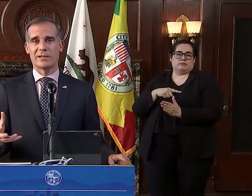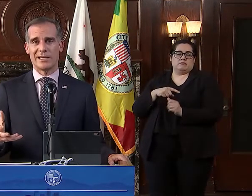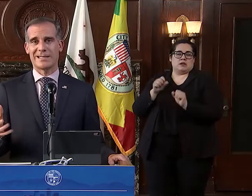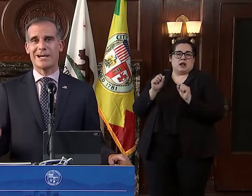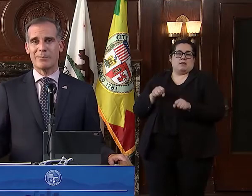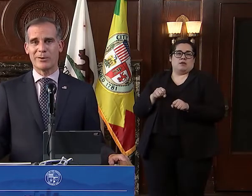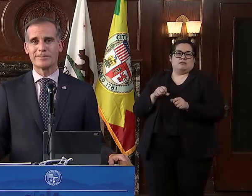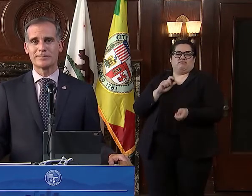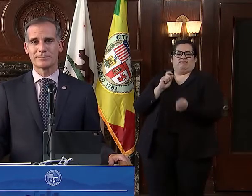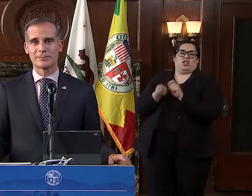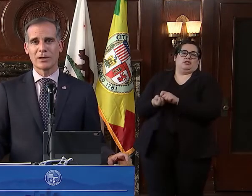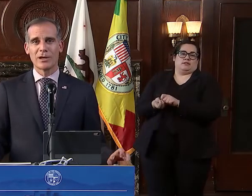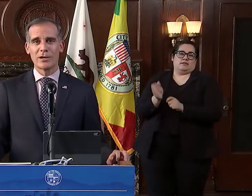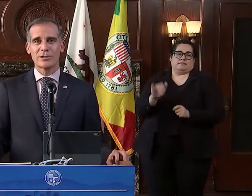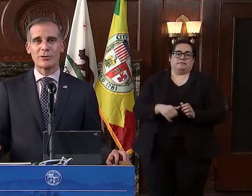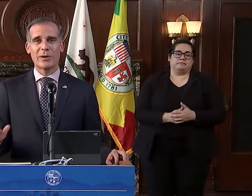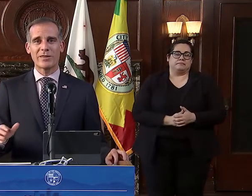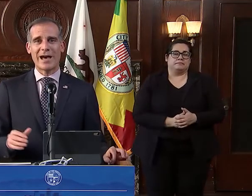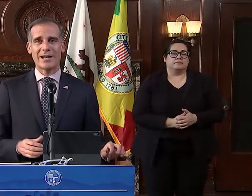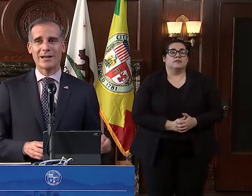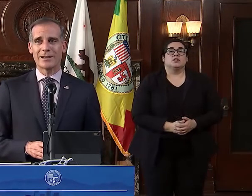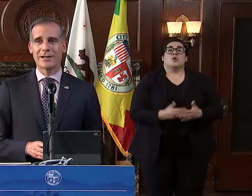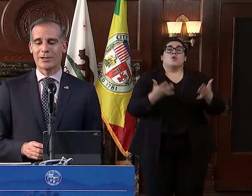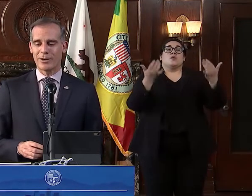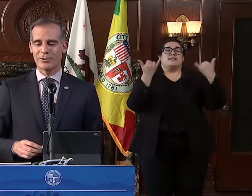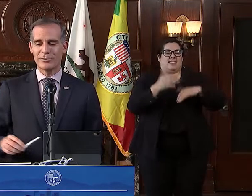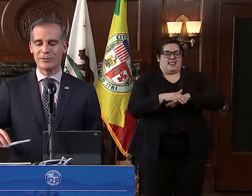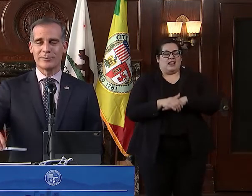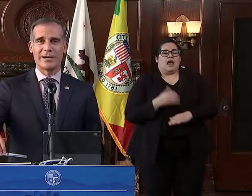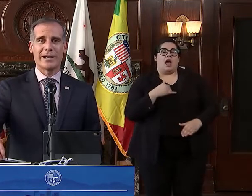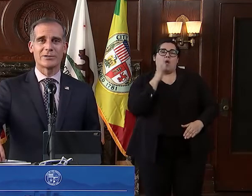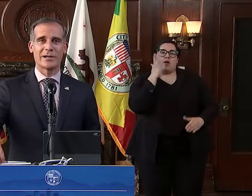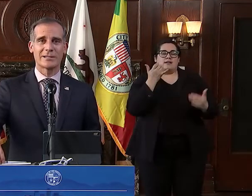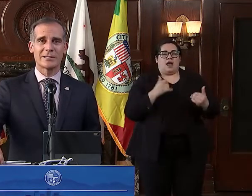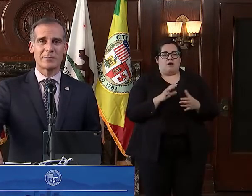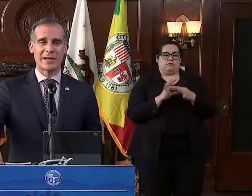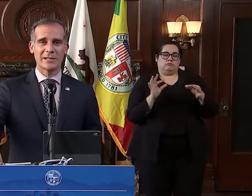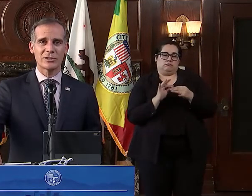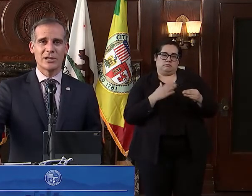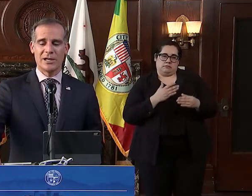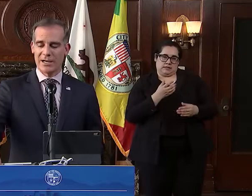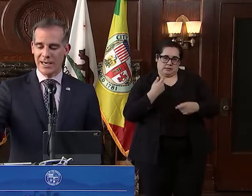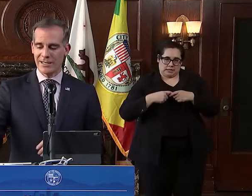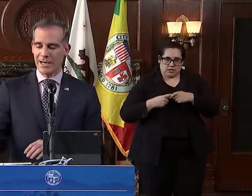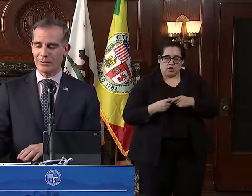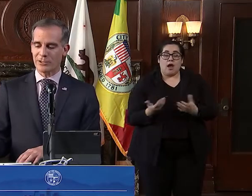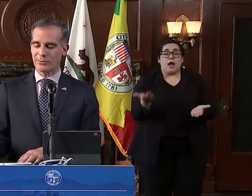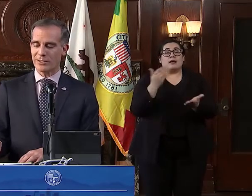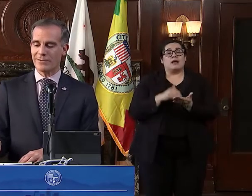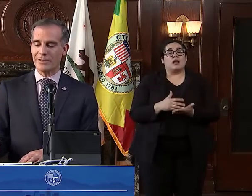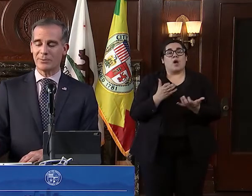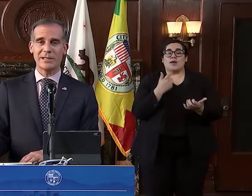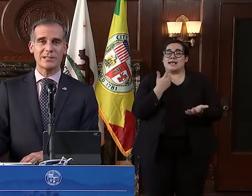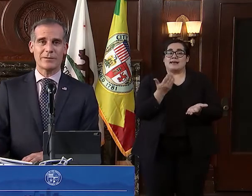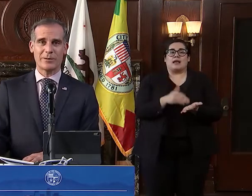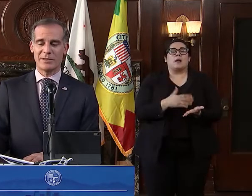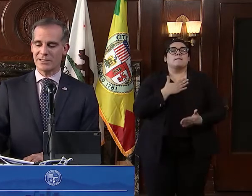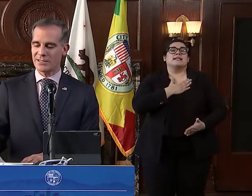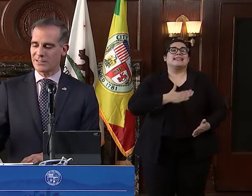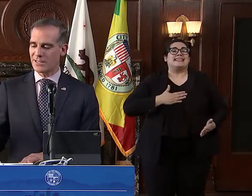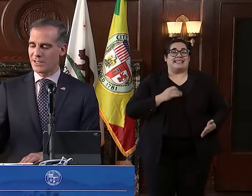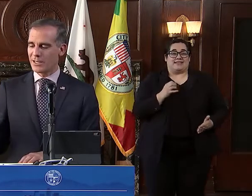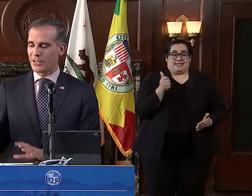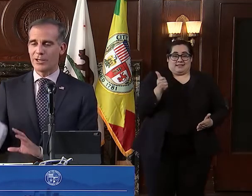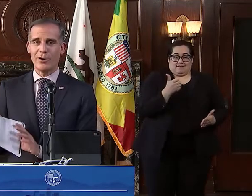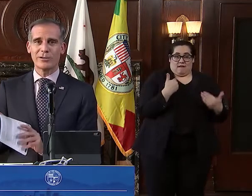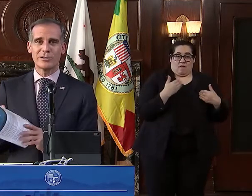hecho este cambio. So with that, I'm going to go to my address in Spanish. Again, I would just reiterate, please, if you're a